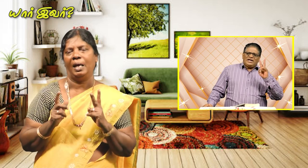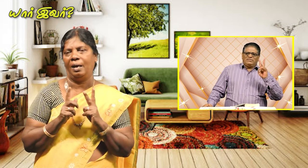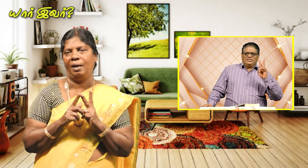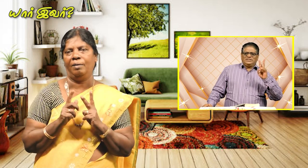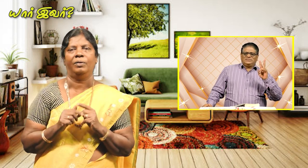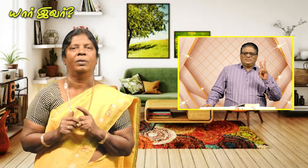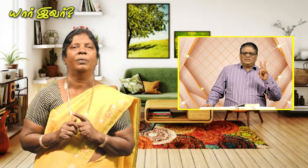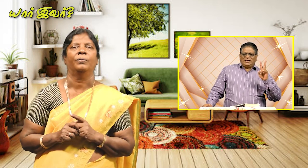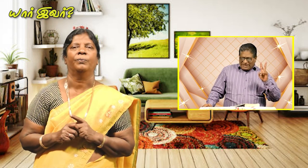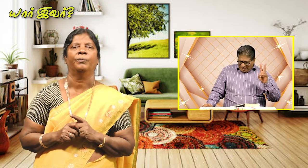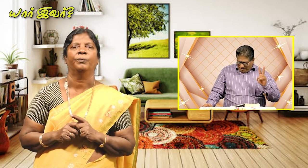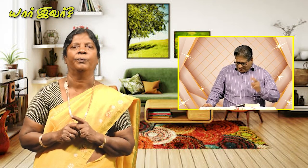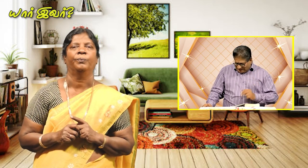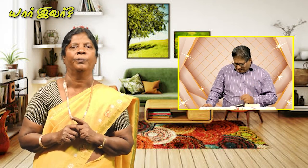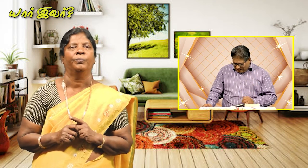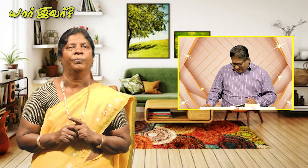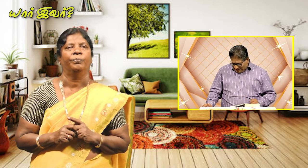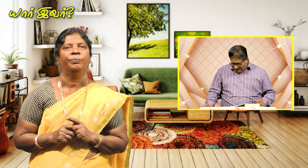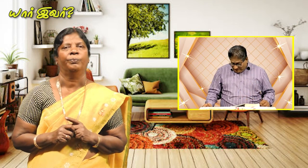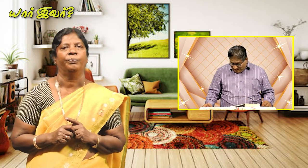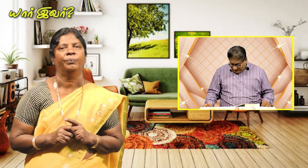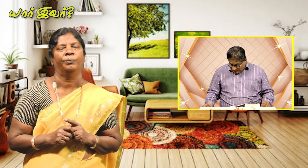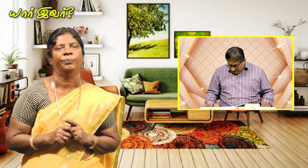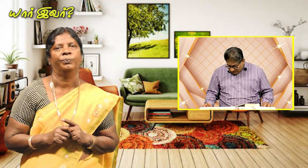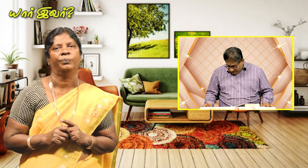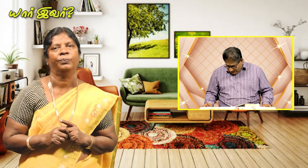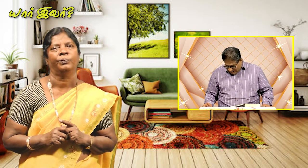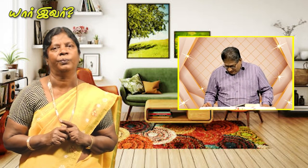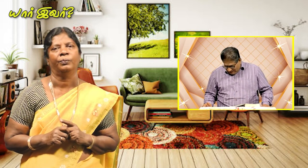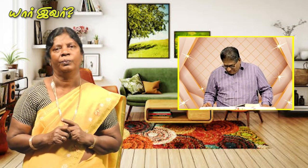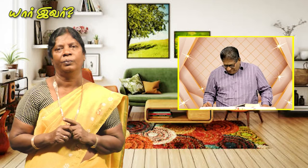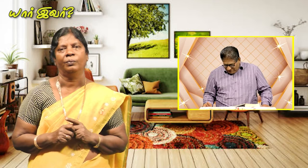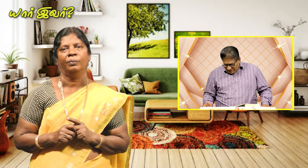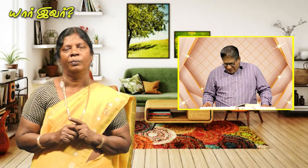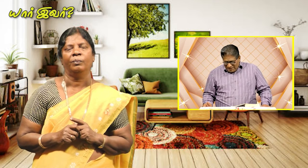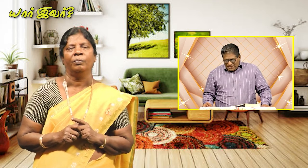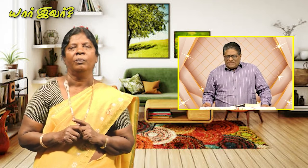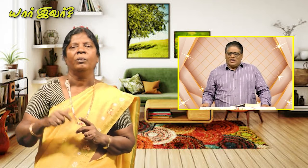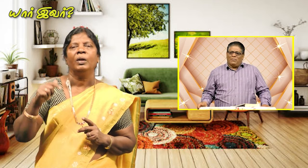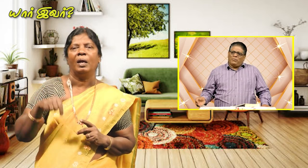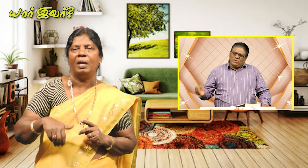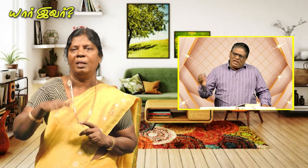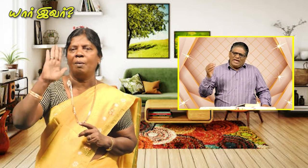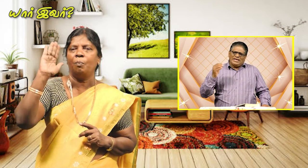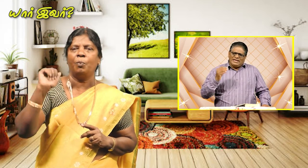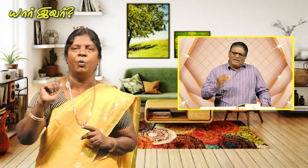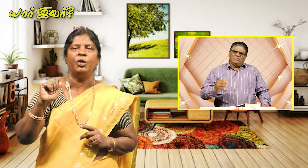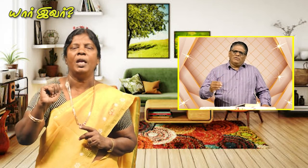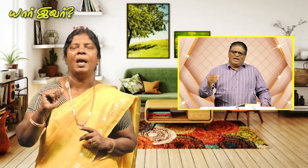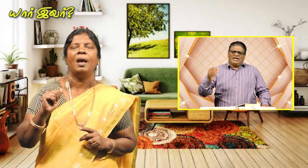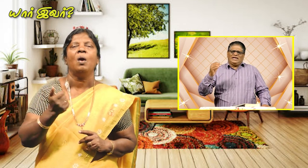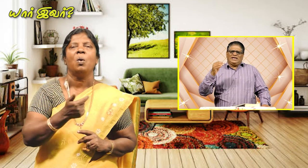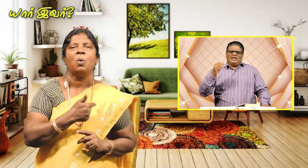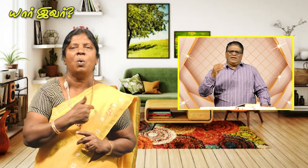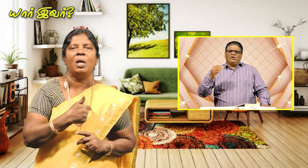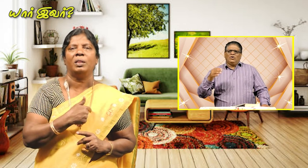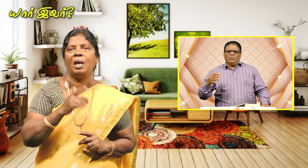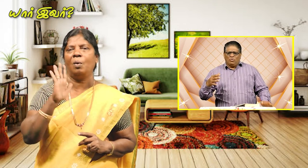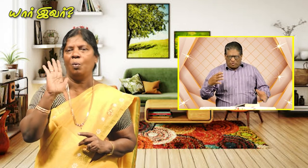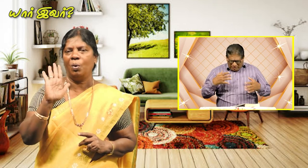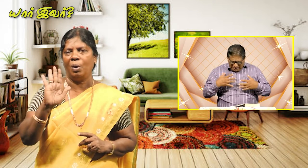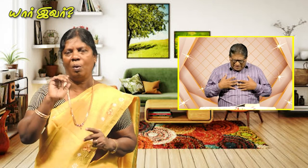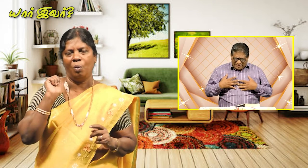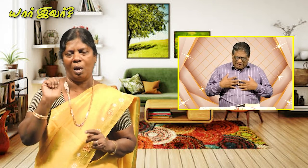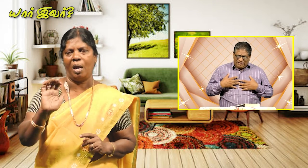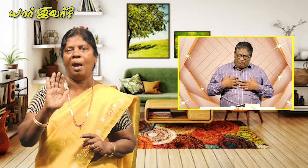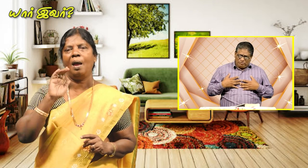வேண்டியதில்லை. ரெண்டாவது அவர் என்ன சொல்றாருன்னா, இந்த புதிய இயல்புகளை